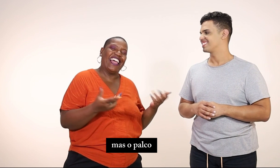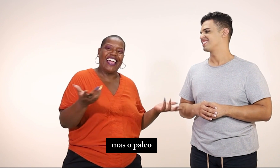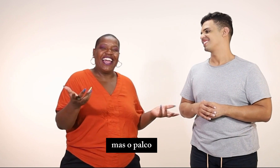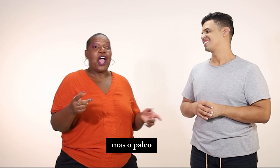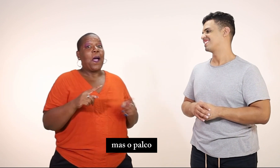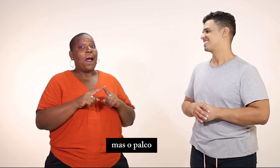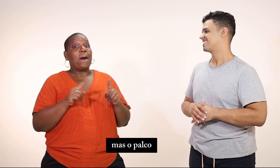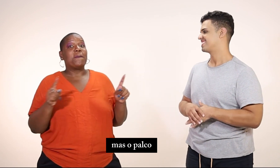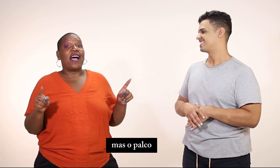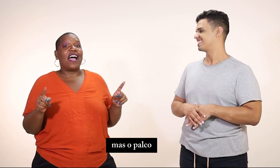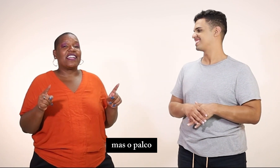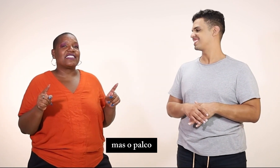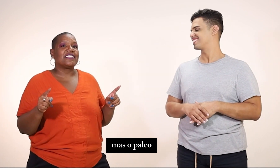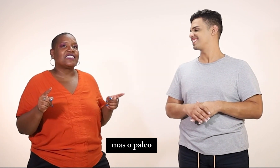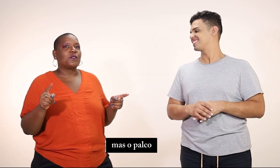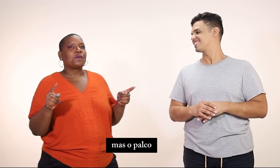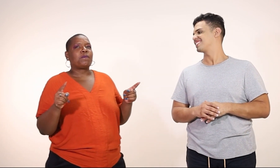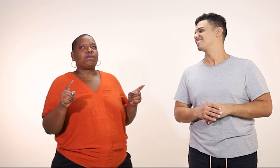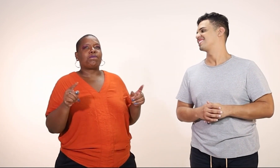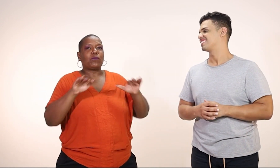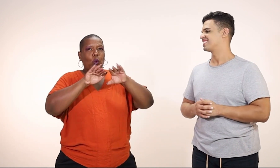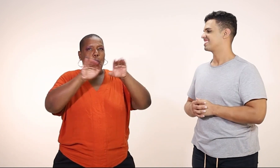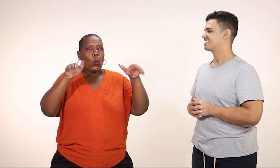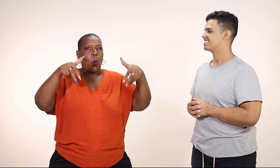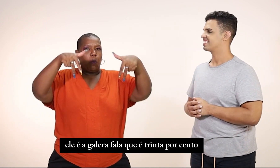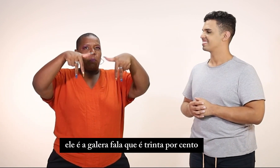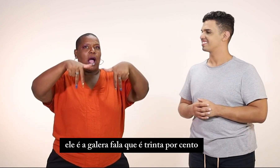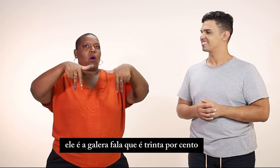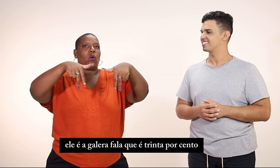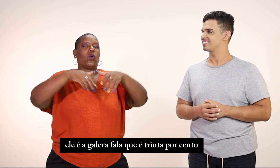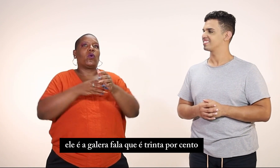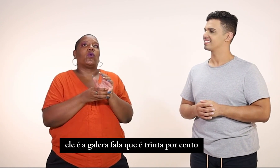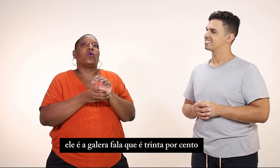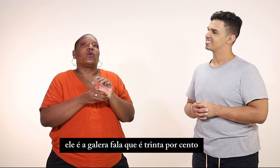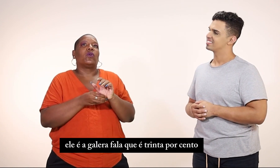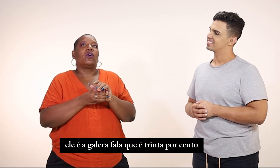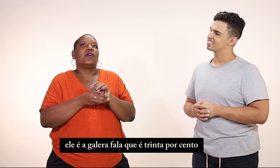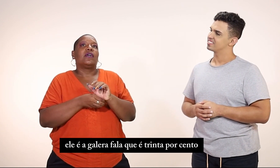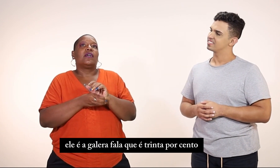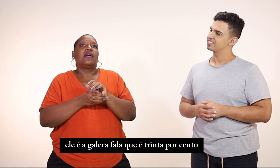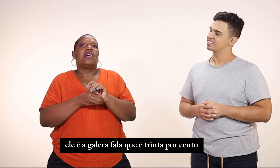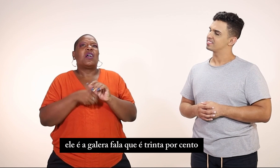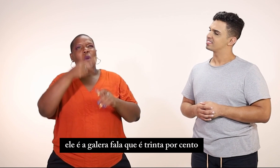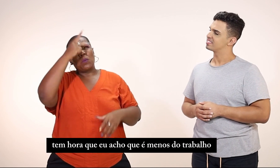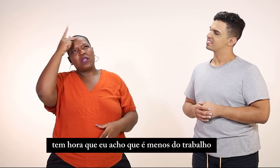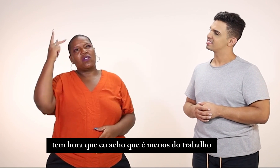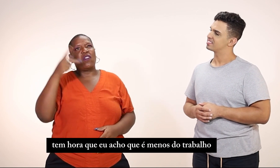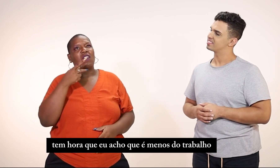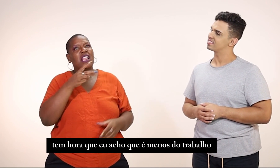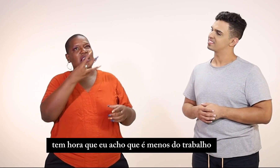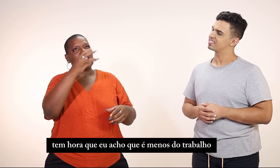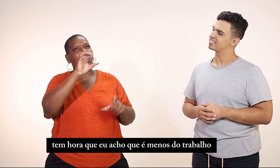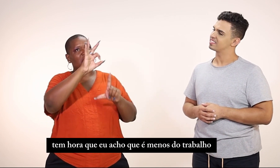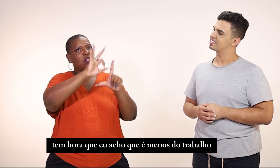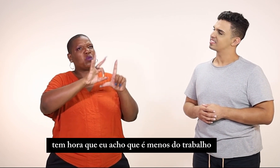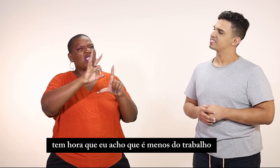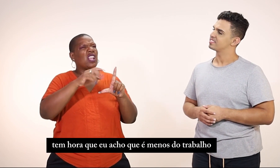Mas o palco, ele a galera fala que é 30%, tem hora que eu acho que é menos do